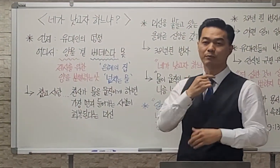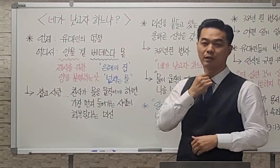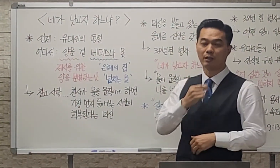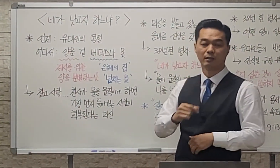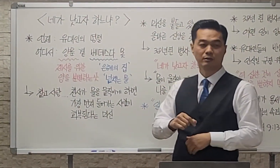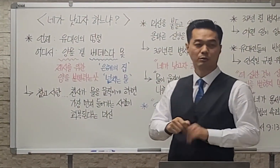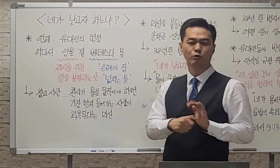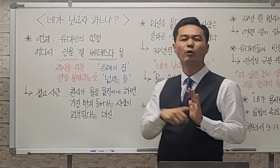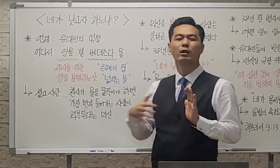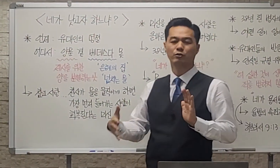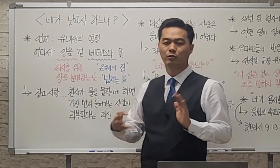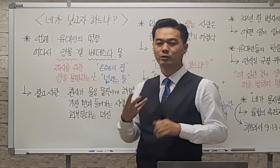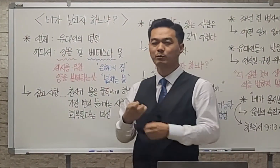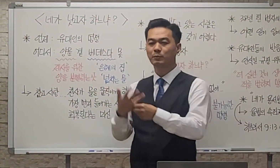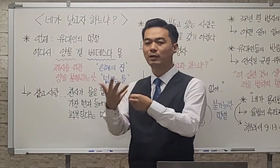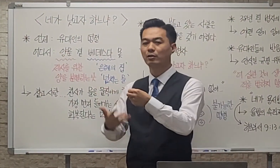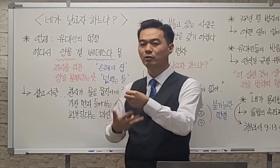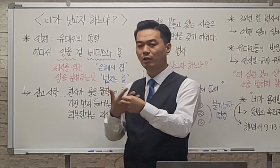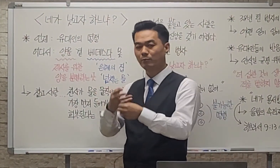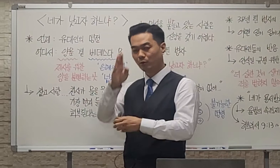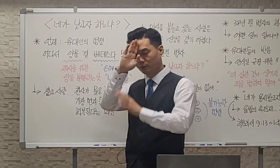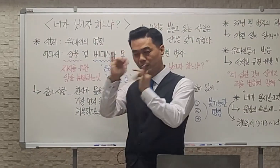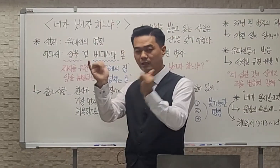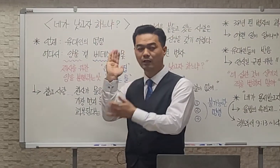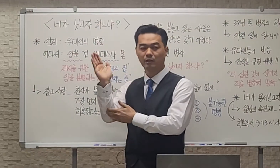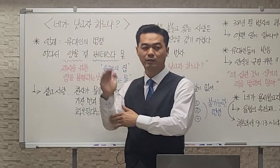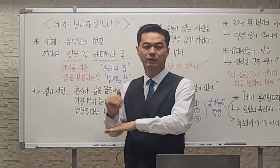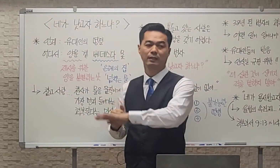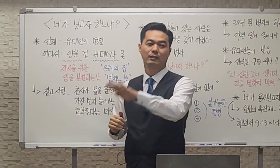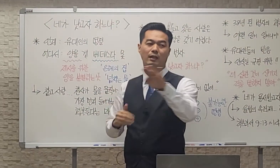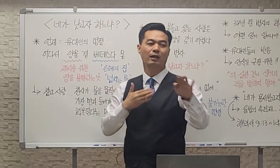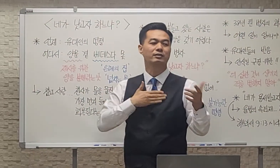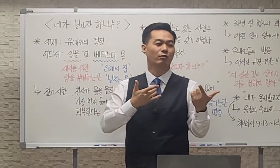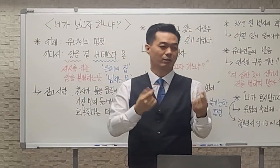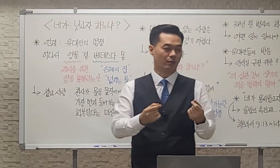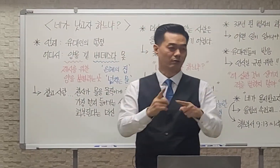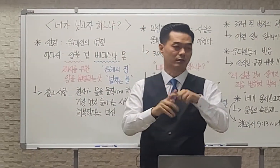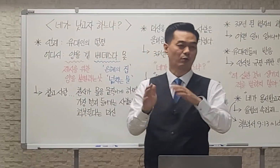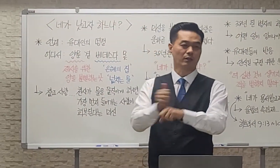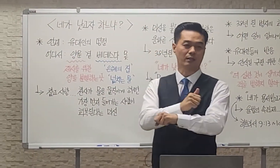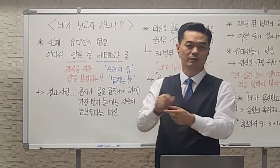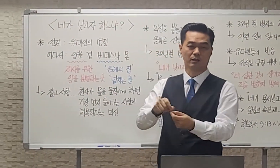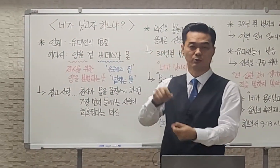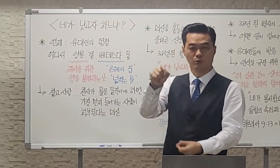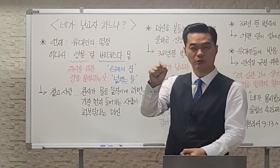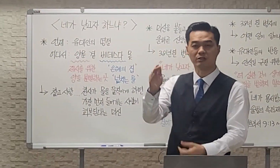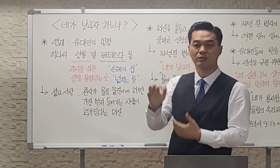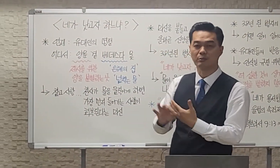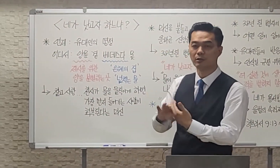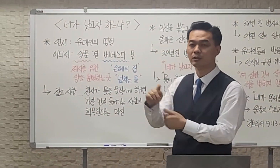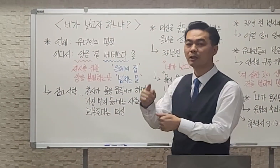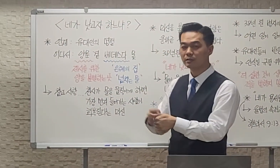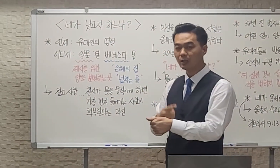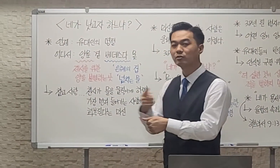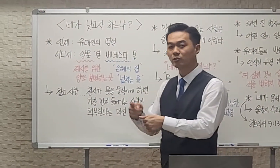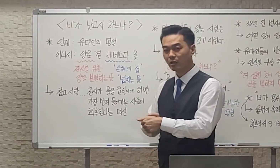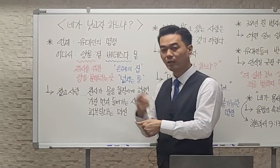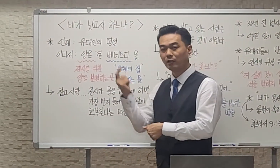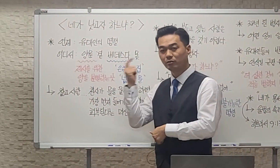합니다. 좀 유명하죠. 38년 된 병자 이야기는 다 아실 것 같아요. 이제 교회 다니신 지가 좀 오래되셨으면 자연스럽게